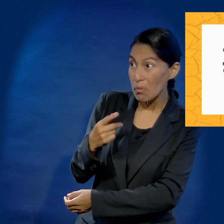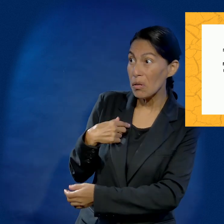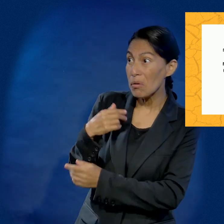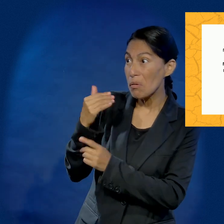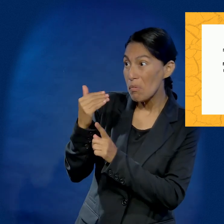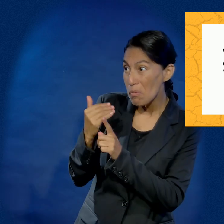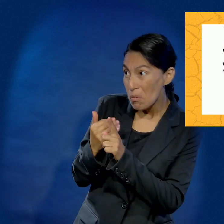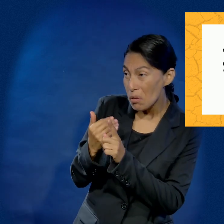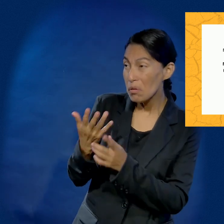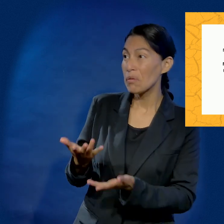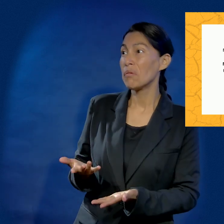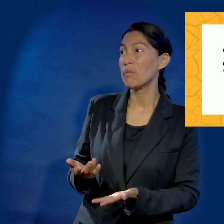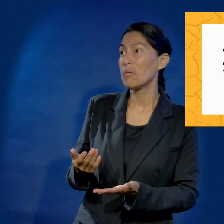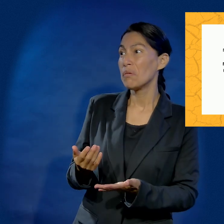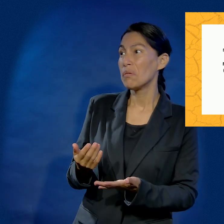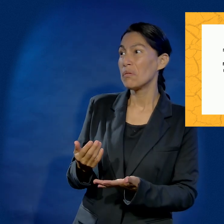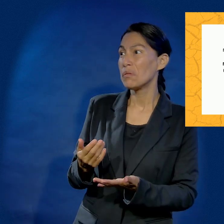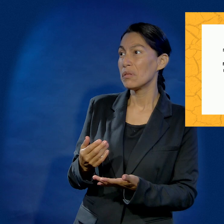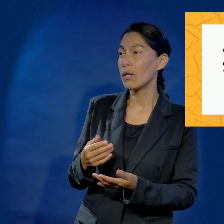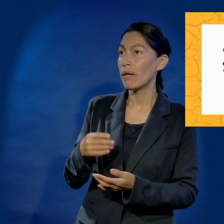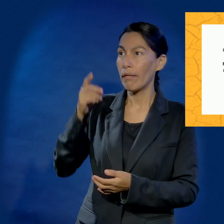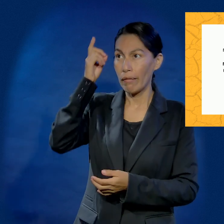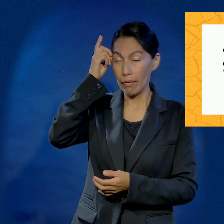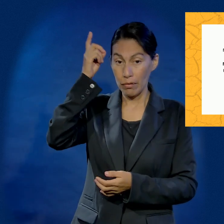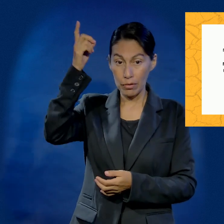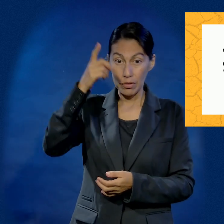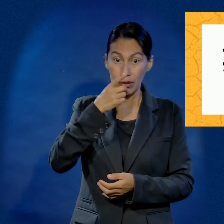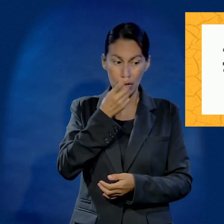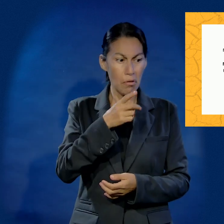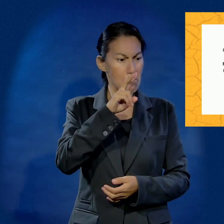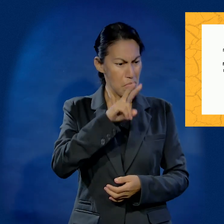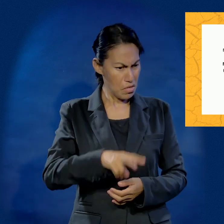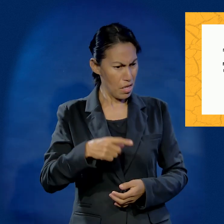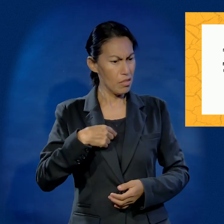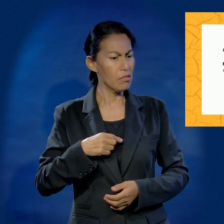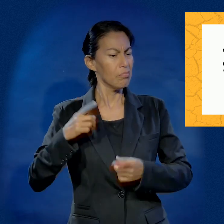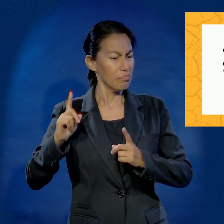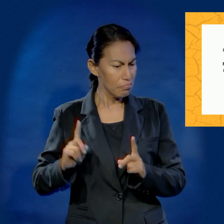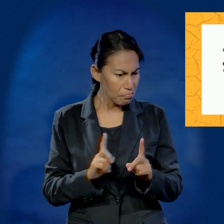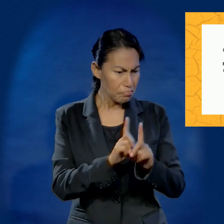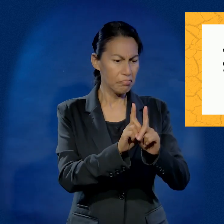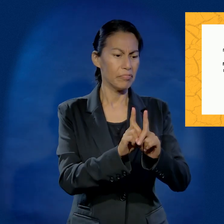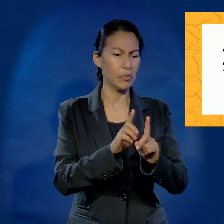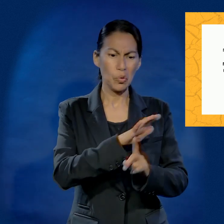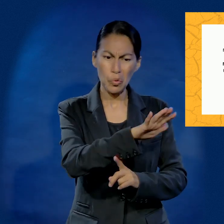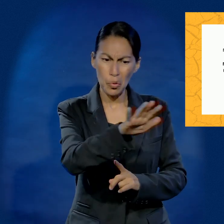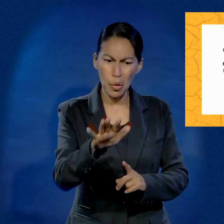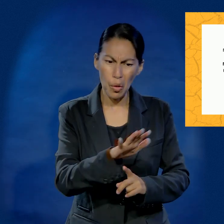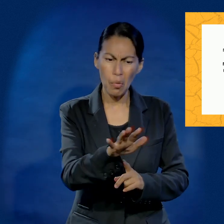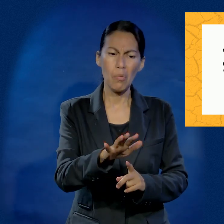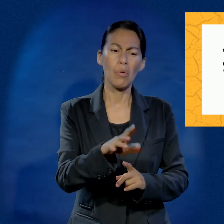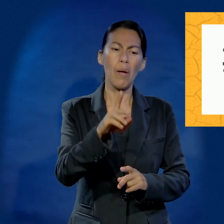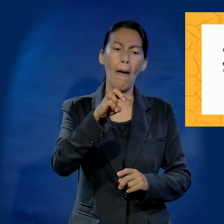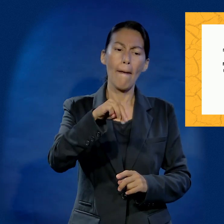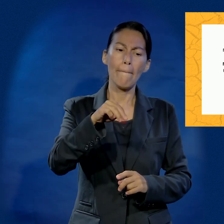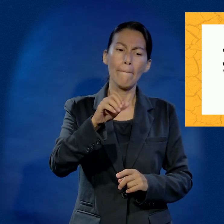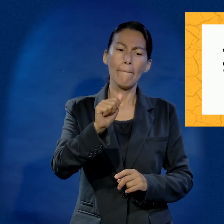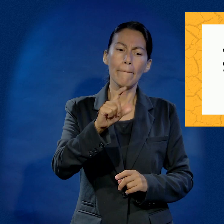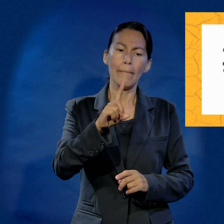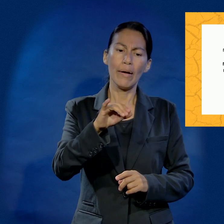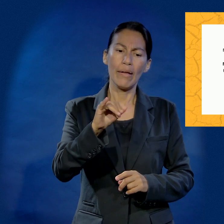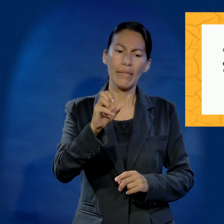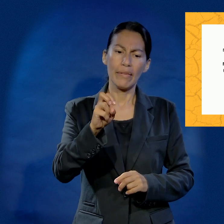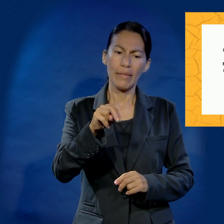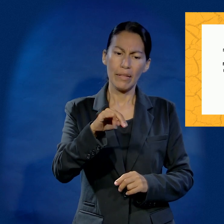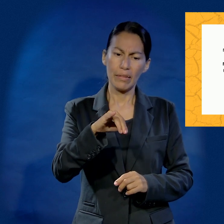yo el menor de la casa de mi padre. Jehová le dijo, ciertamente yo estaré contigo y derrotarás a los madianitas como a un